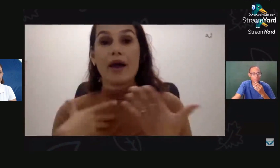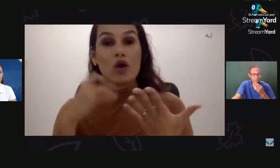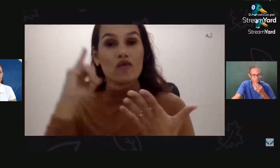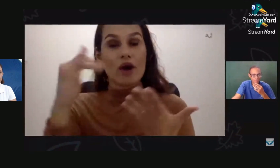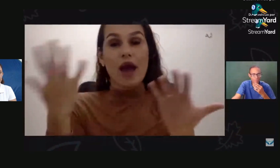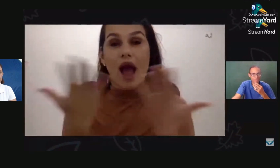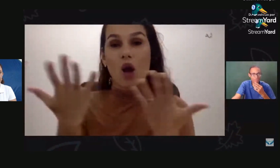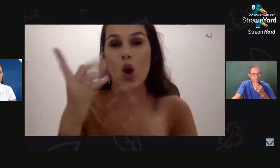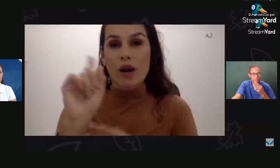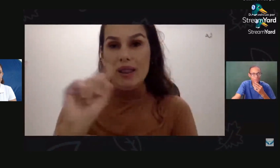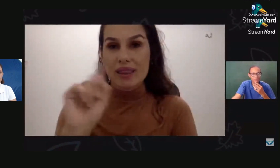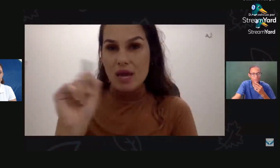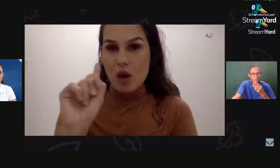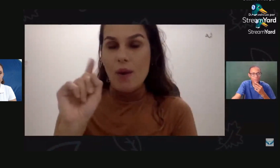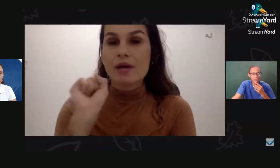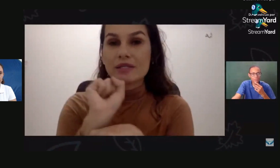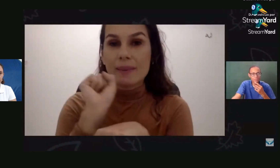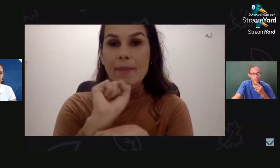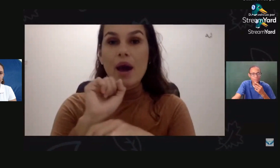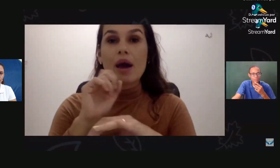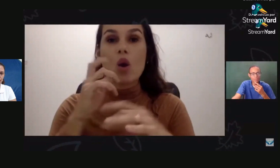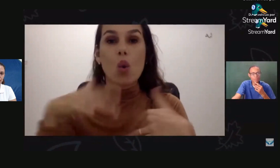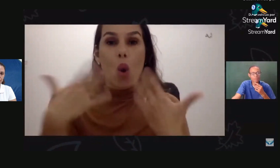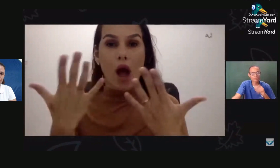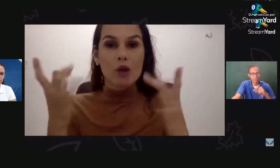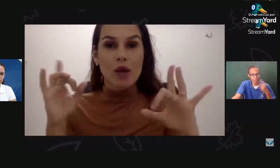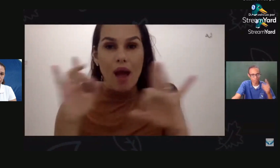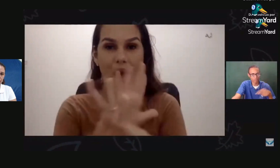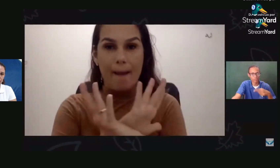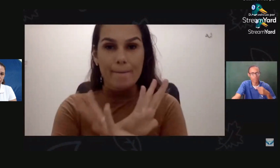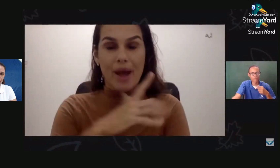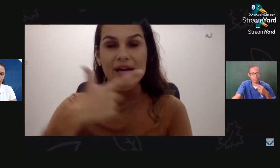e que as pessoas encontrem então na livraria.